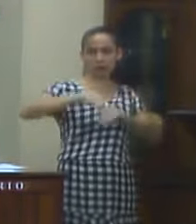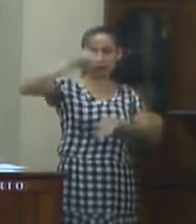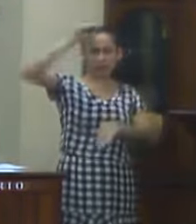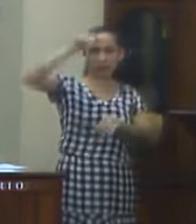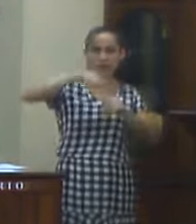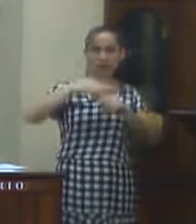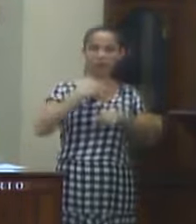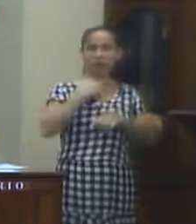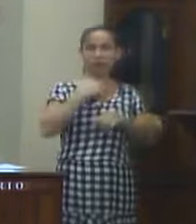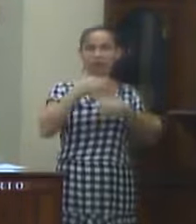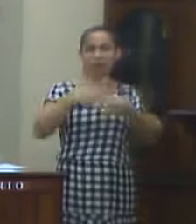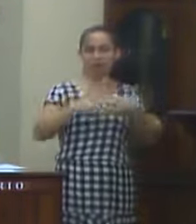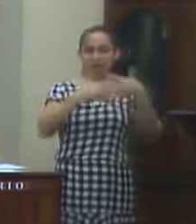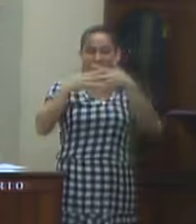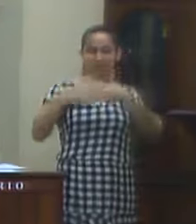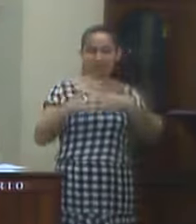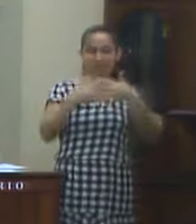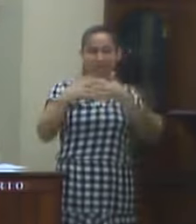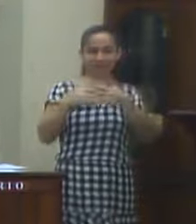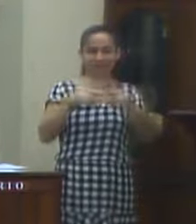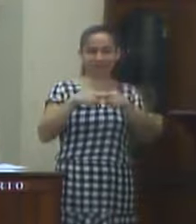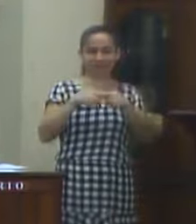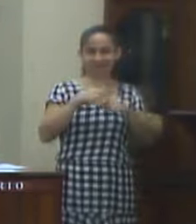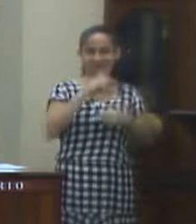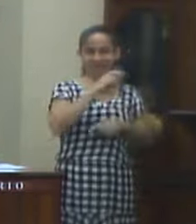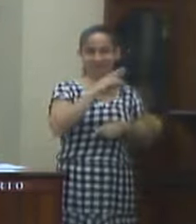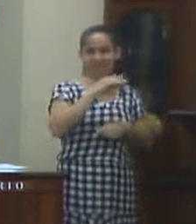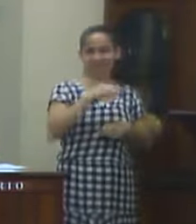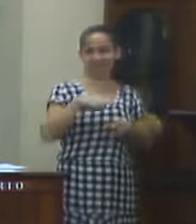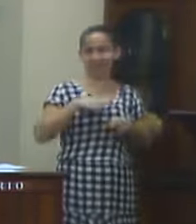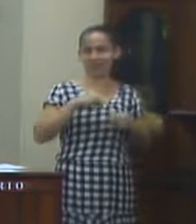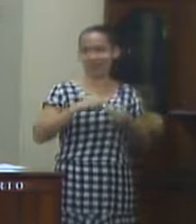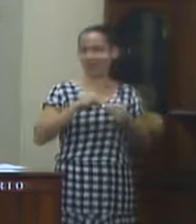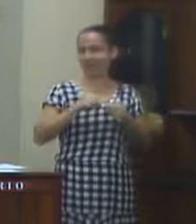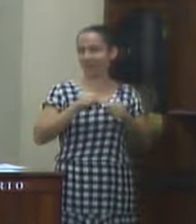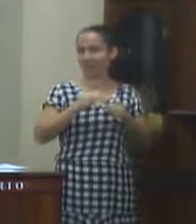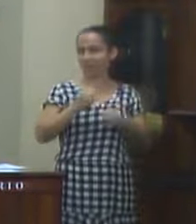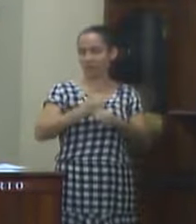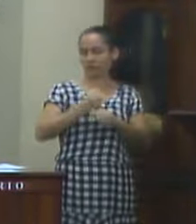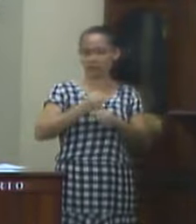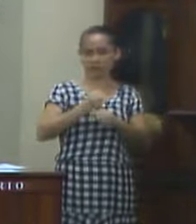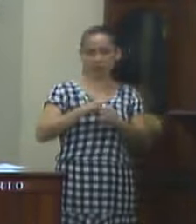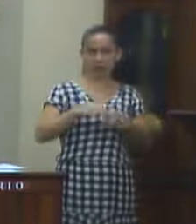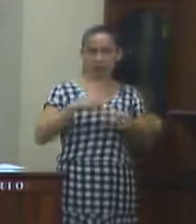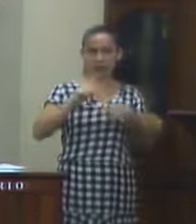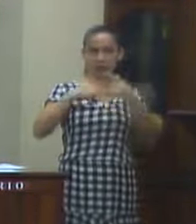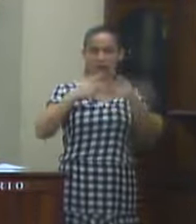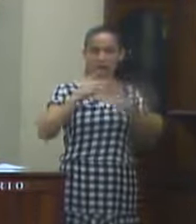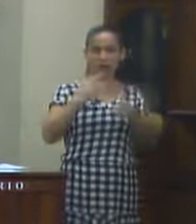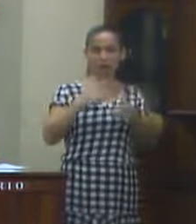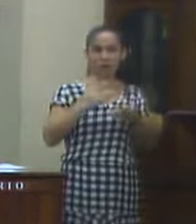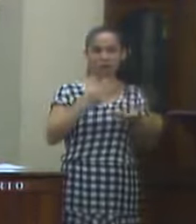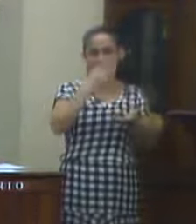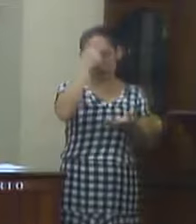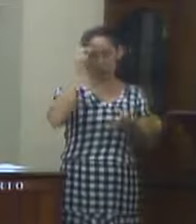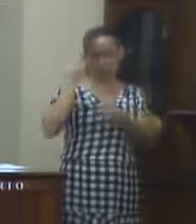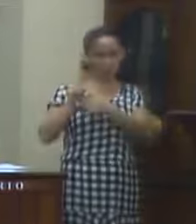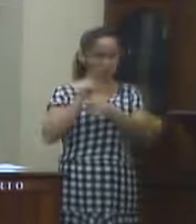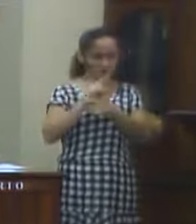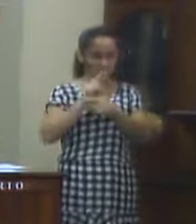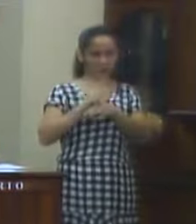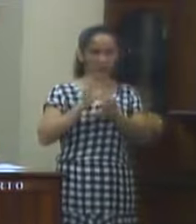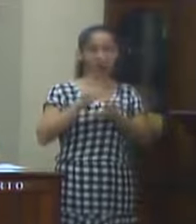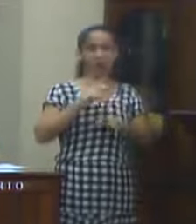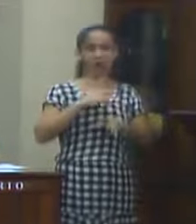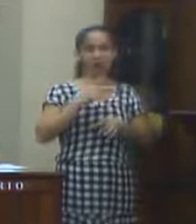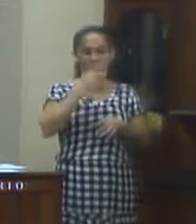grandes portes. O DR e o governo do estado fizeram as obras, porém, por conta de vandalismo, a falta de fiscalização, os caminhões